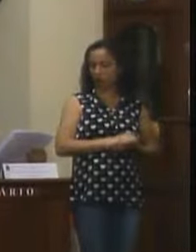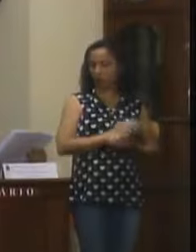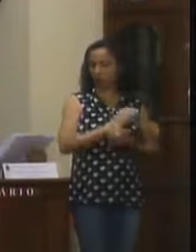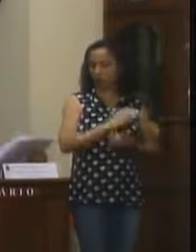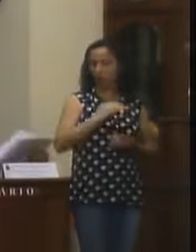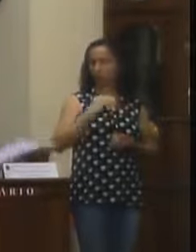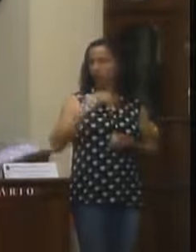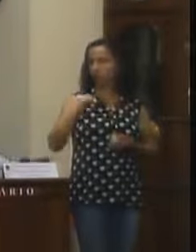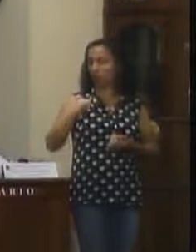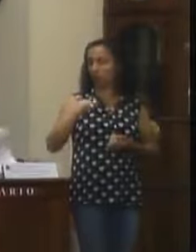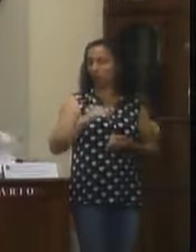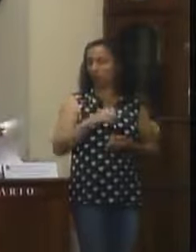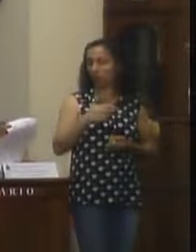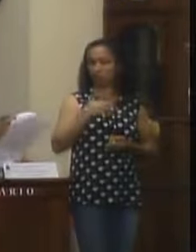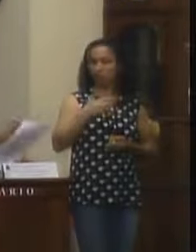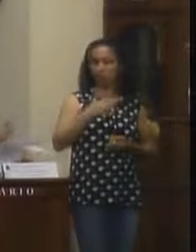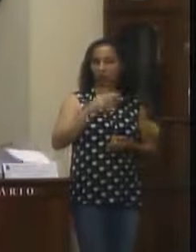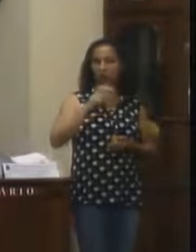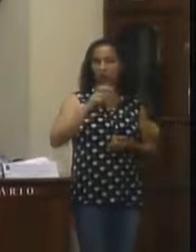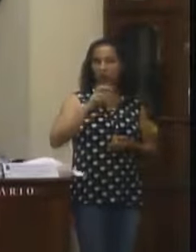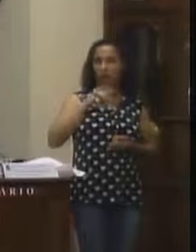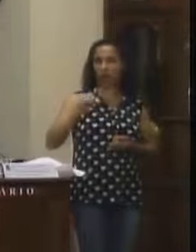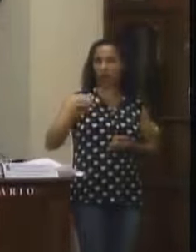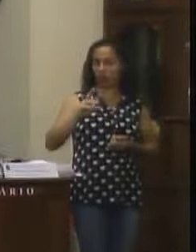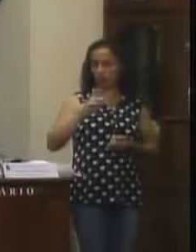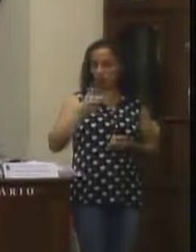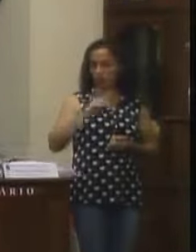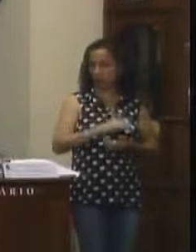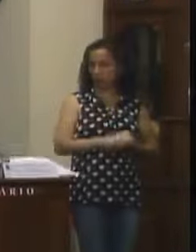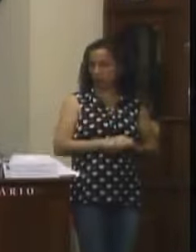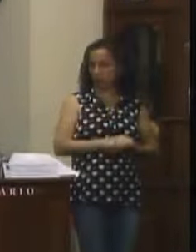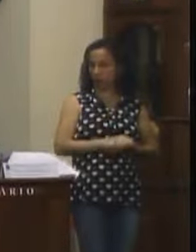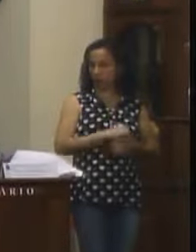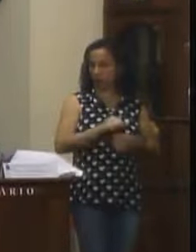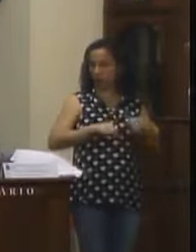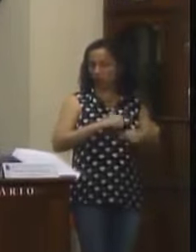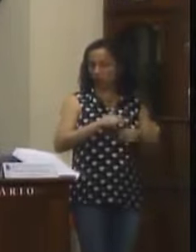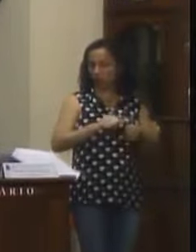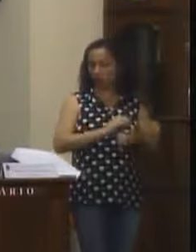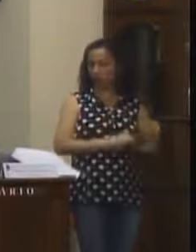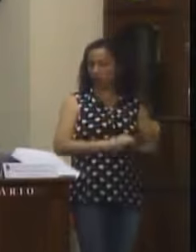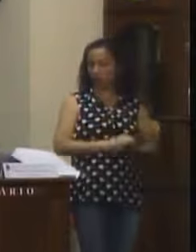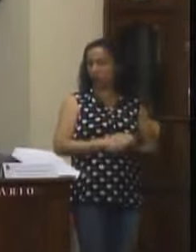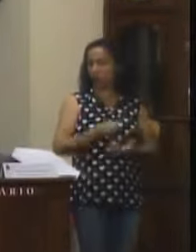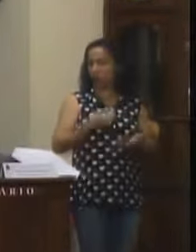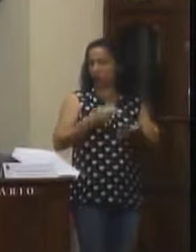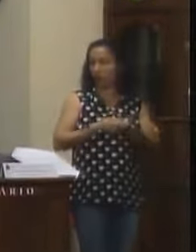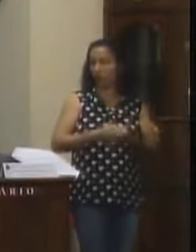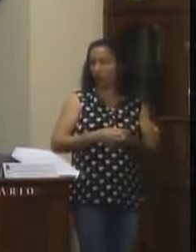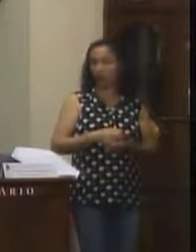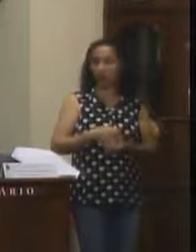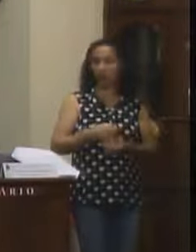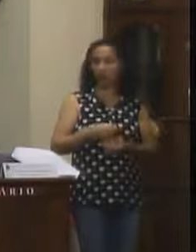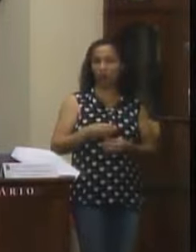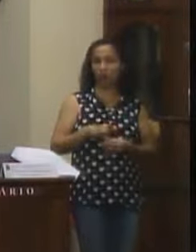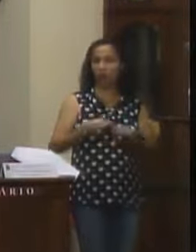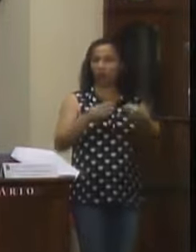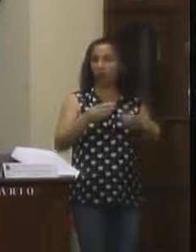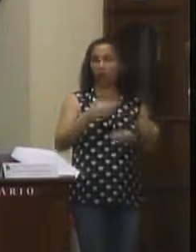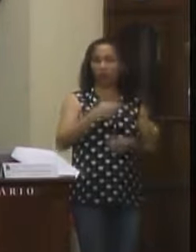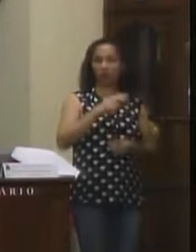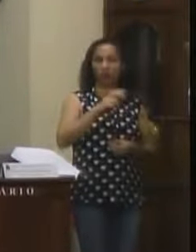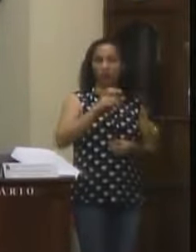CCCI, vencimento R$ 2.500, quantidade 1. A alteração mencionada de respeito ao valor do vencimento recebido pelo cargo passando de R$ 1.200